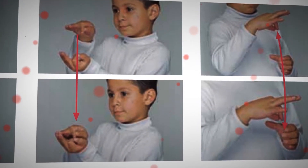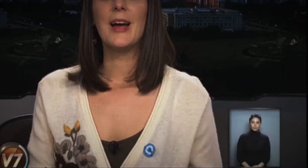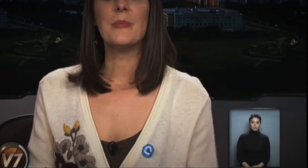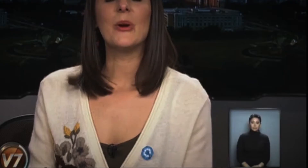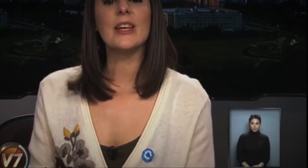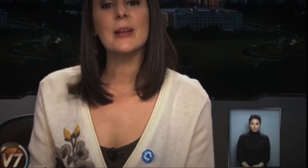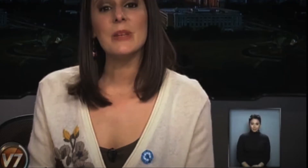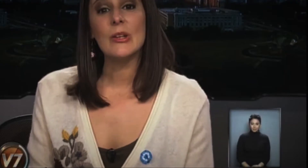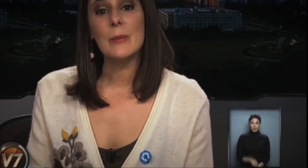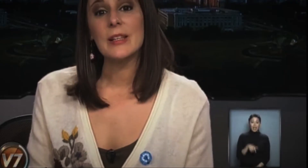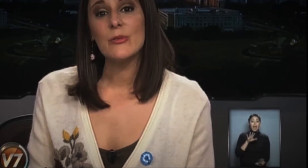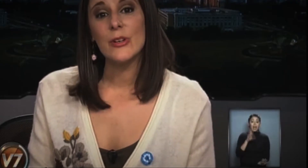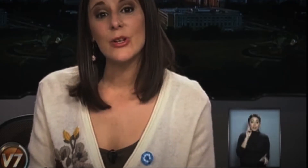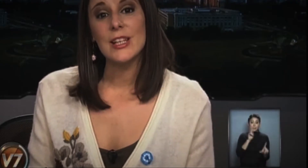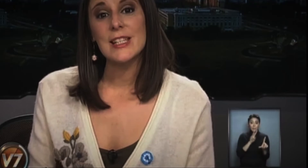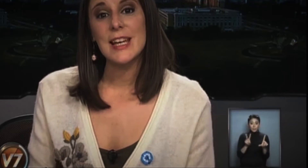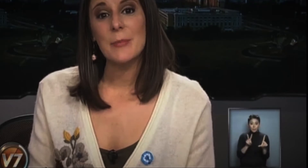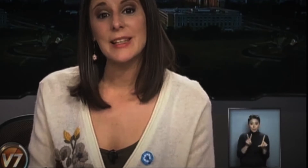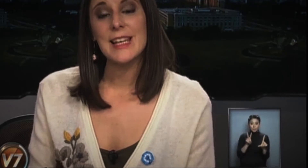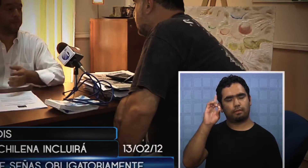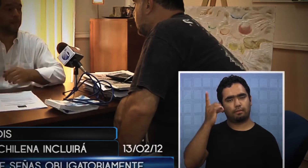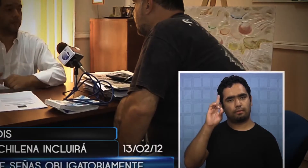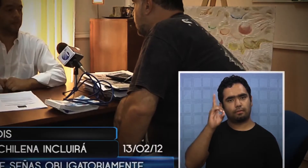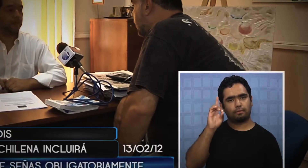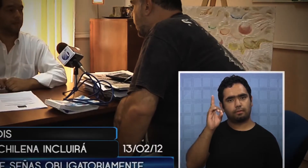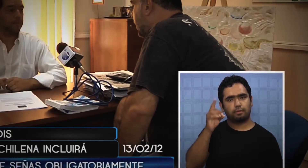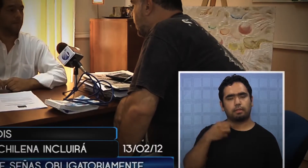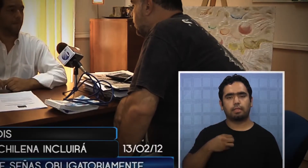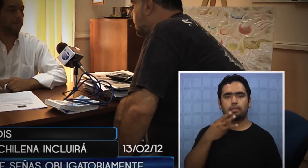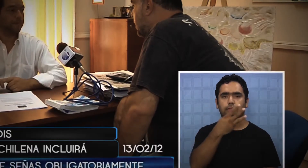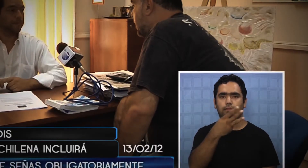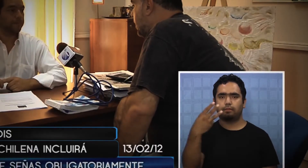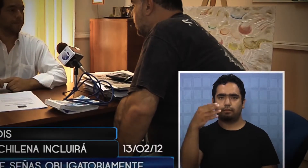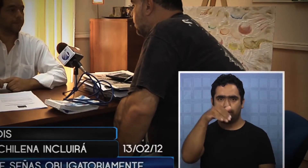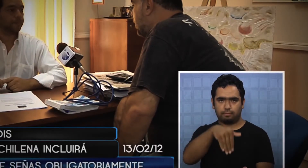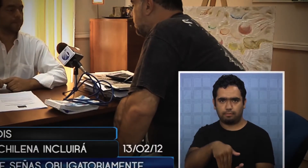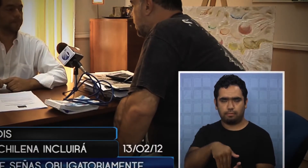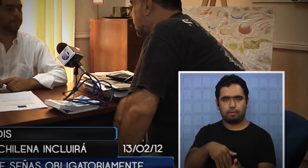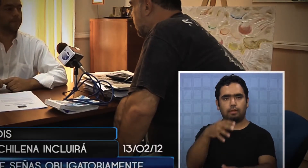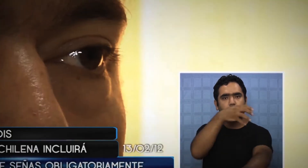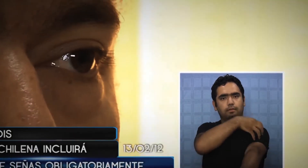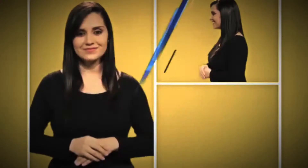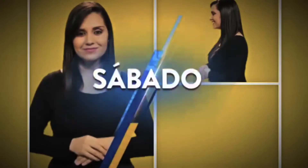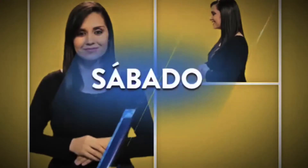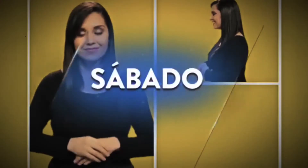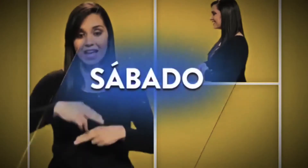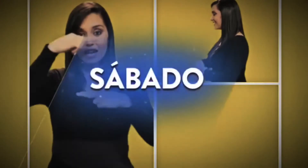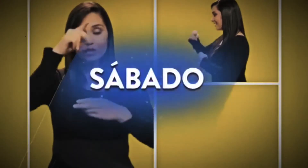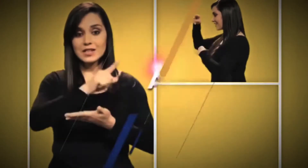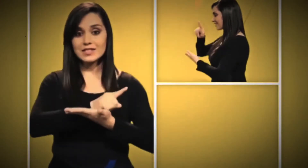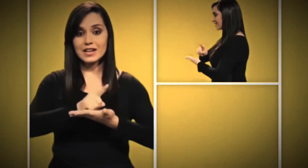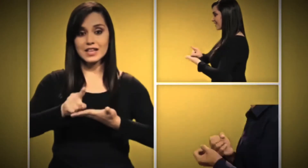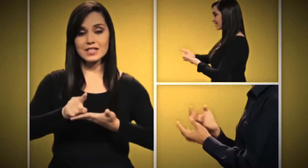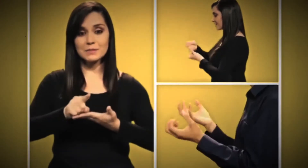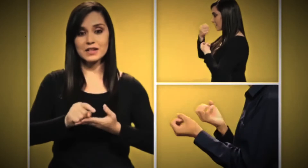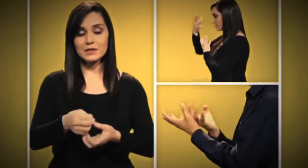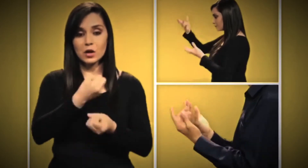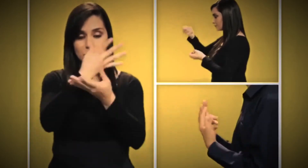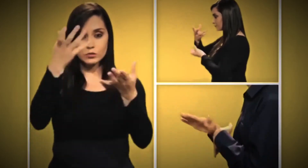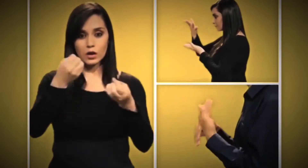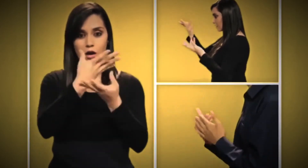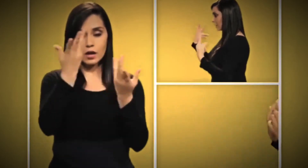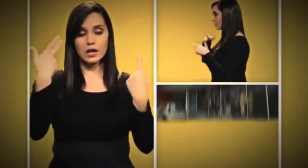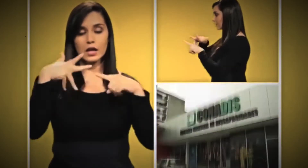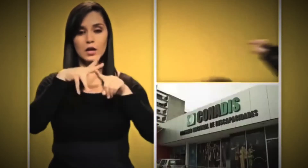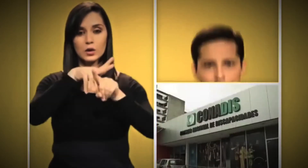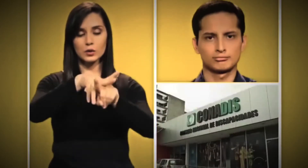sonidos. Contrario a lo que se podría pensar, no existe un lenguaje de señas universal. Podemos encontrar cientos que